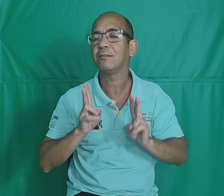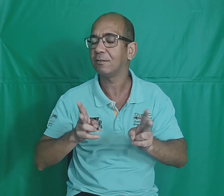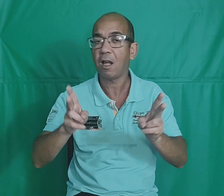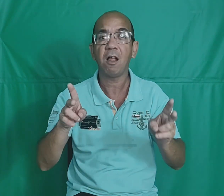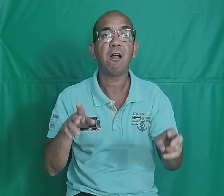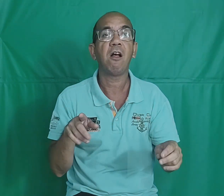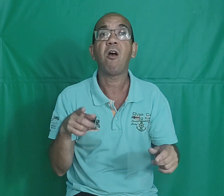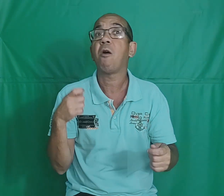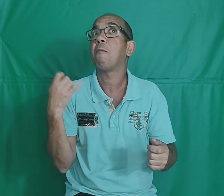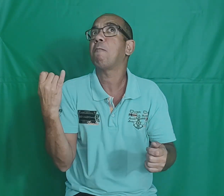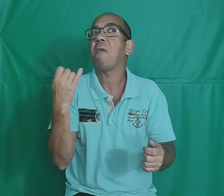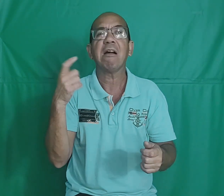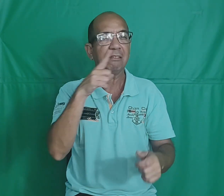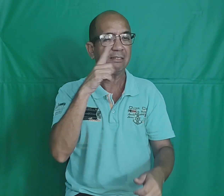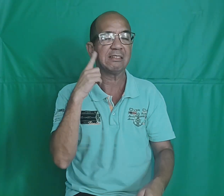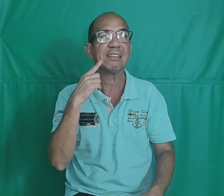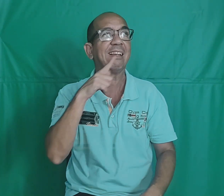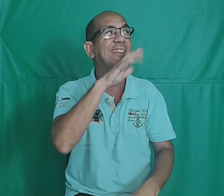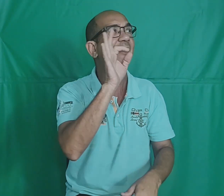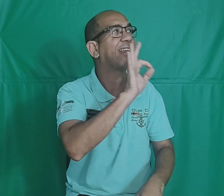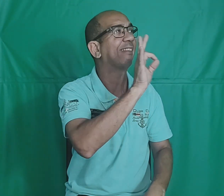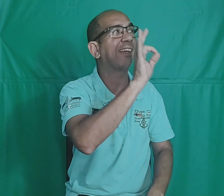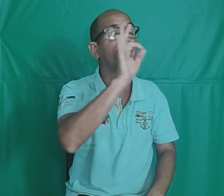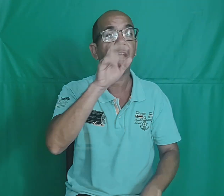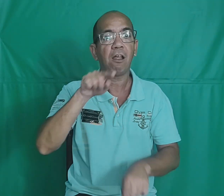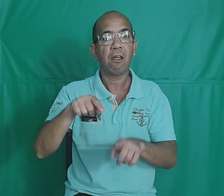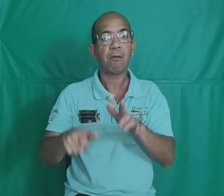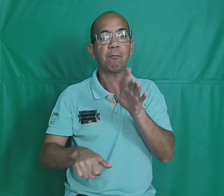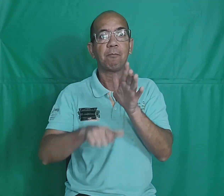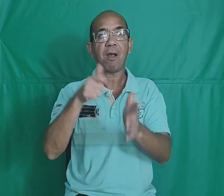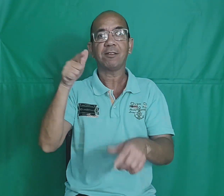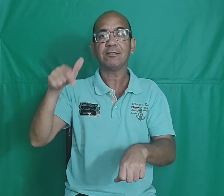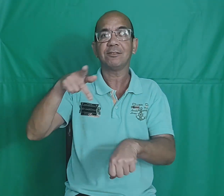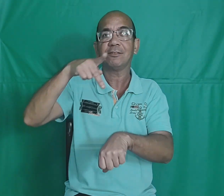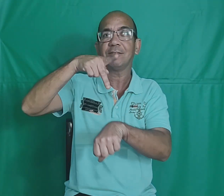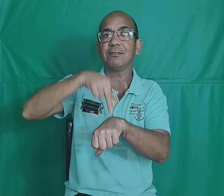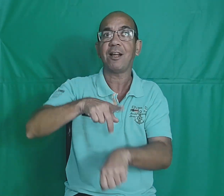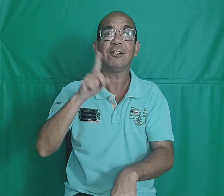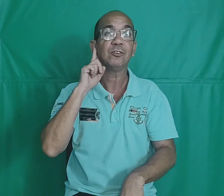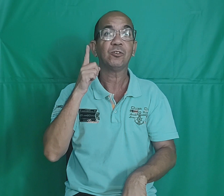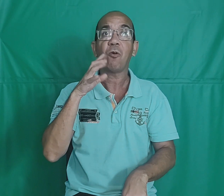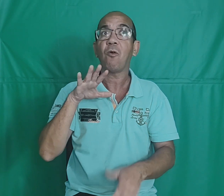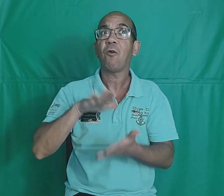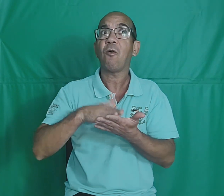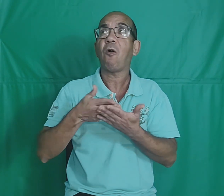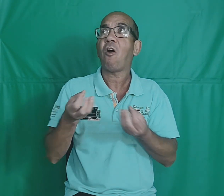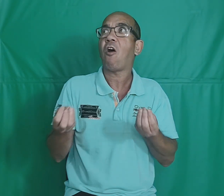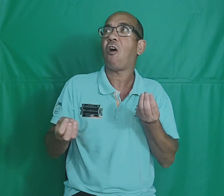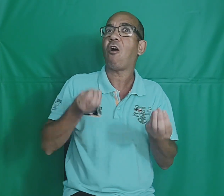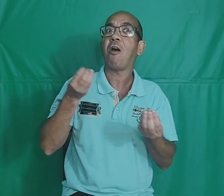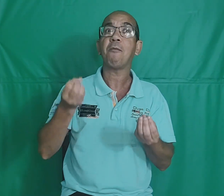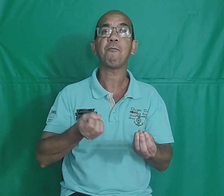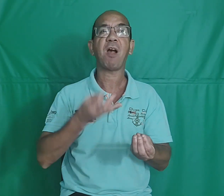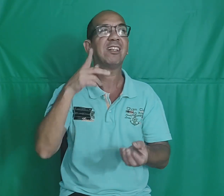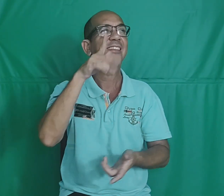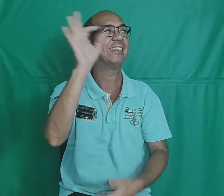Essa é a primeira paróquia que frequento com intérpretes. Outras paróquias que já procurei não tinham acessibilidade para mim. É